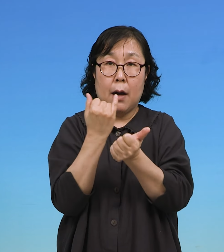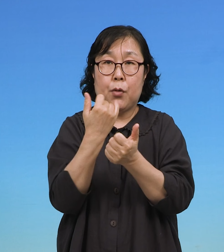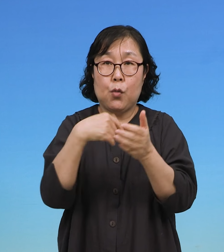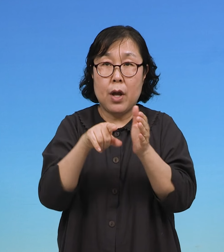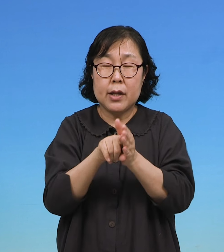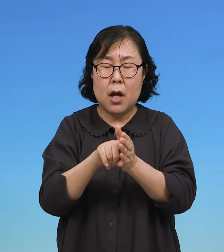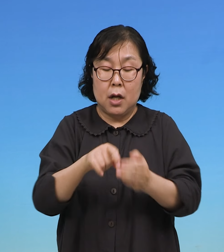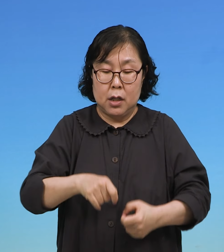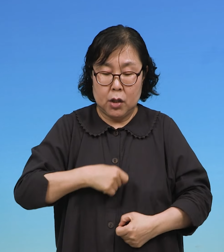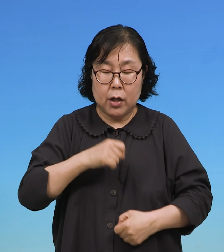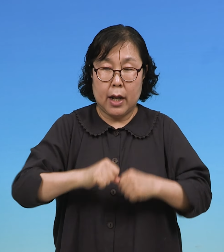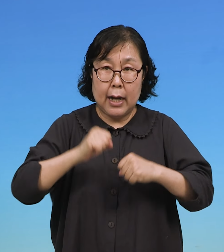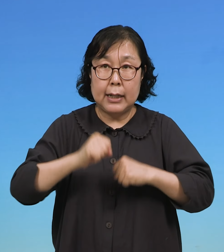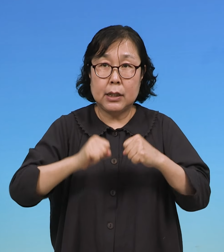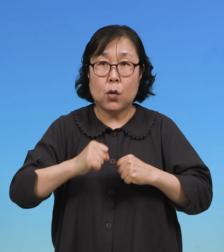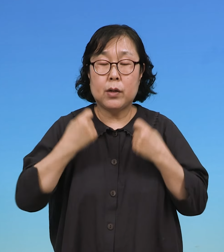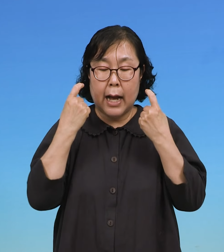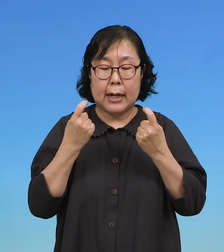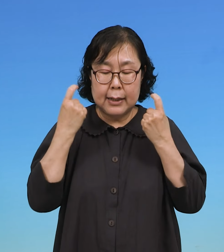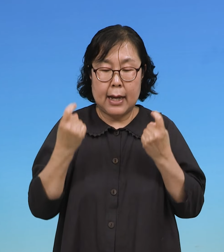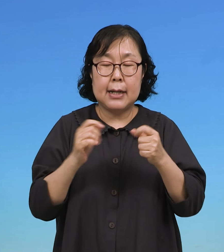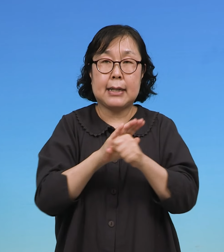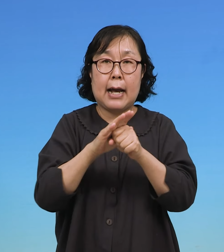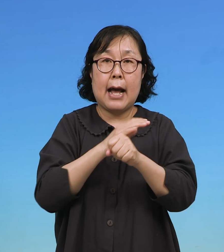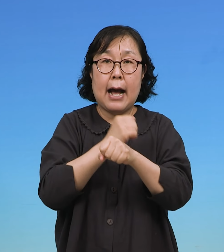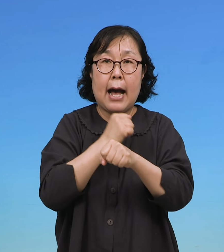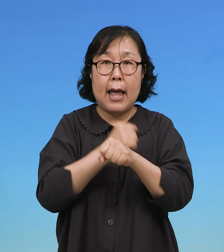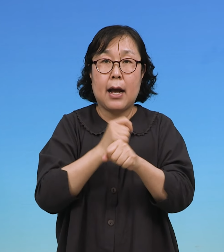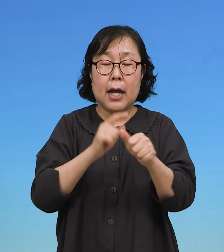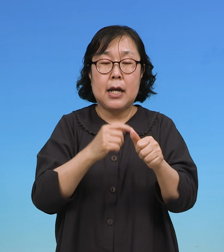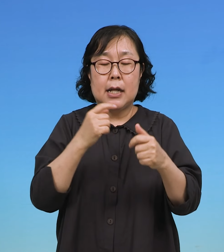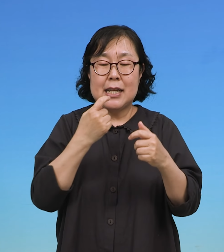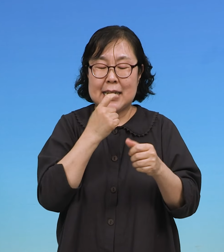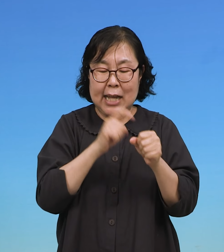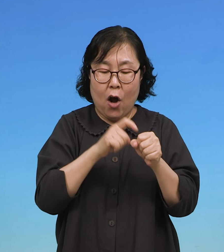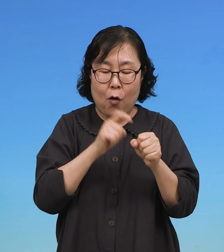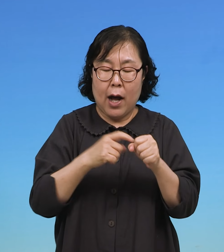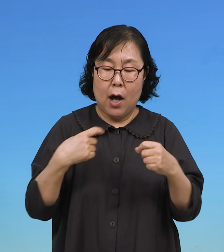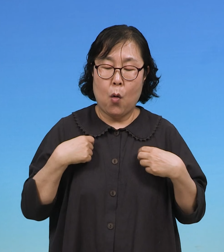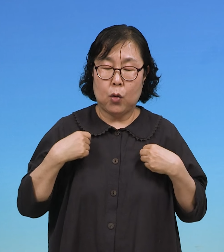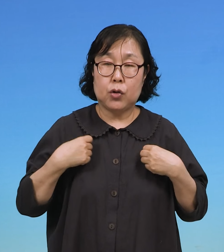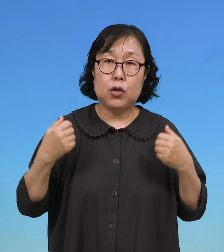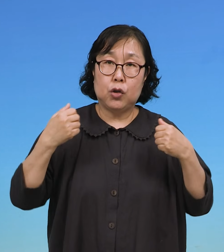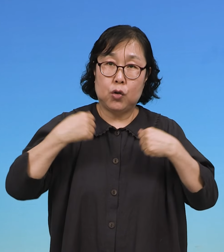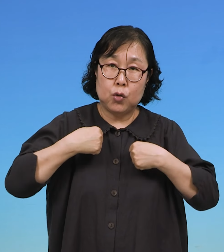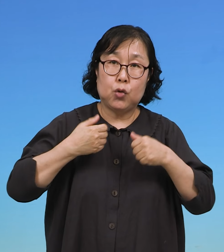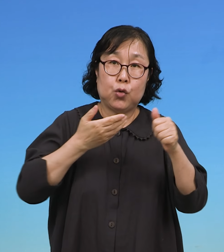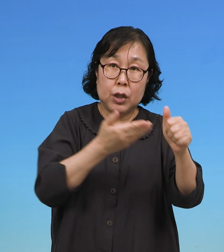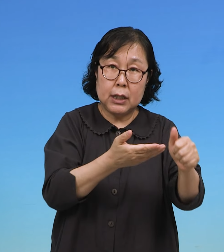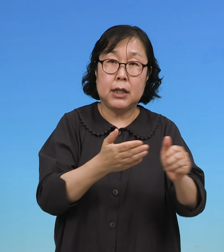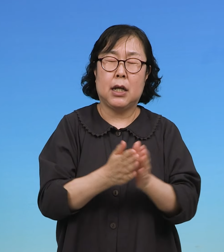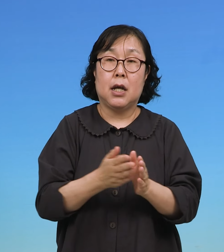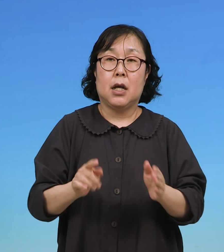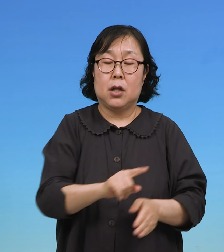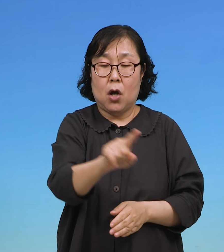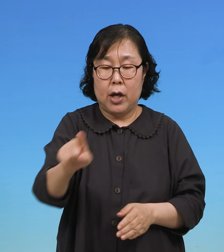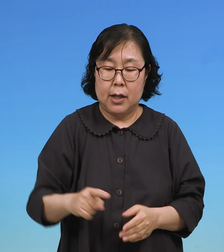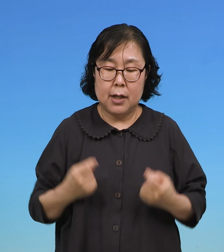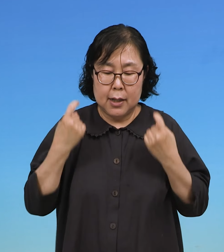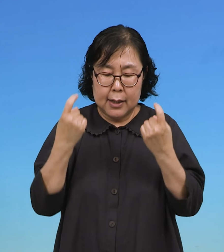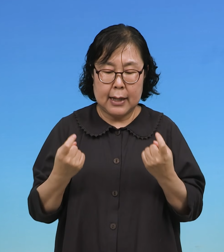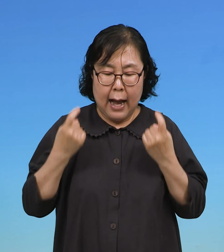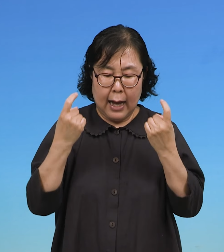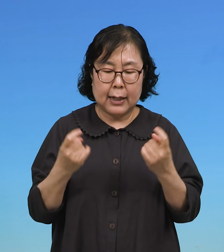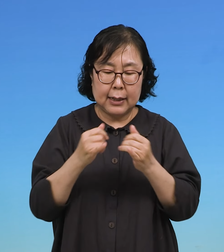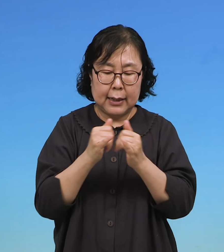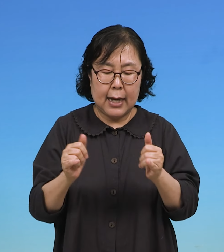행하시며 나그네를 사랑하여 그에게 떡과 옷을 주시나니, 그 다음 보세요. 너희는 나그네를 사랑하라. 아주 평범한